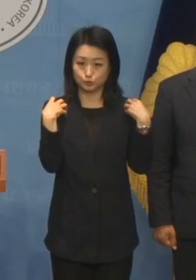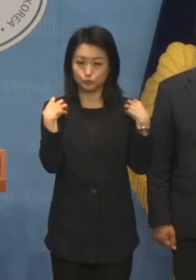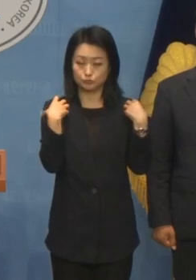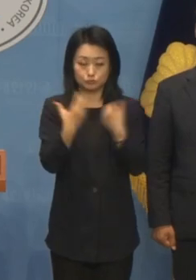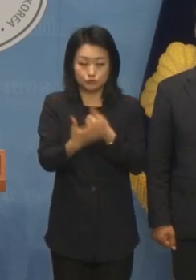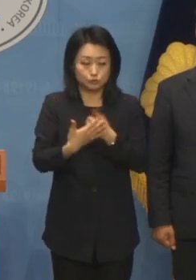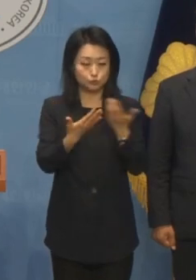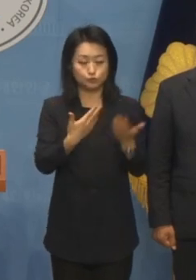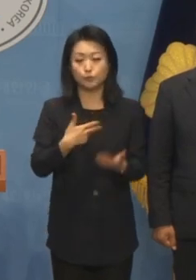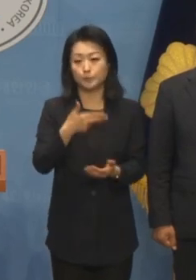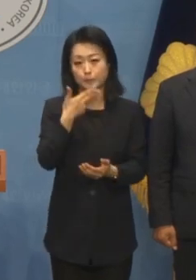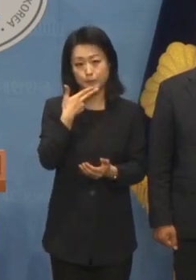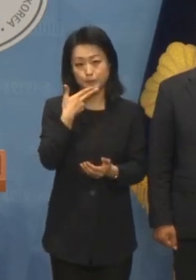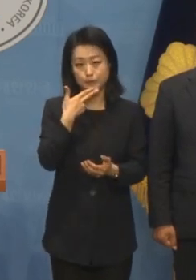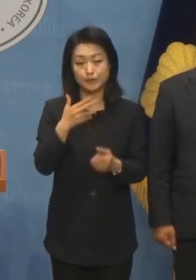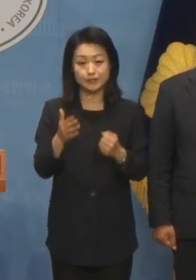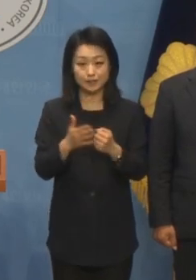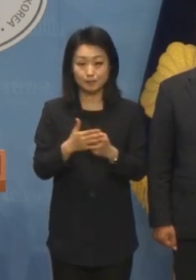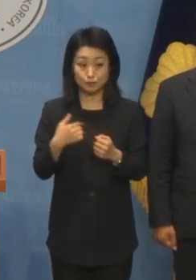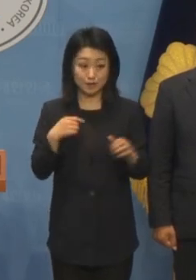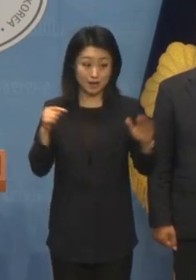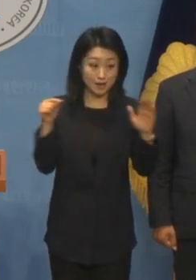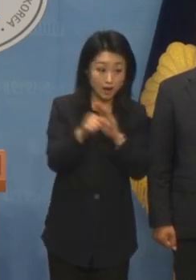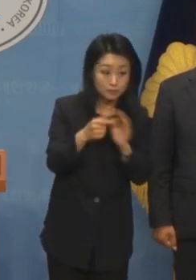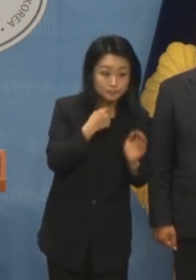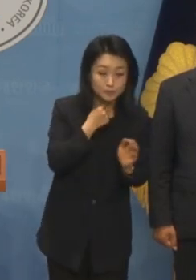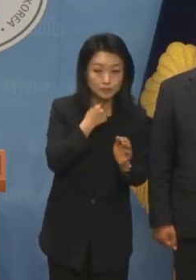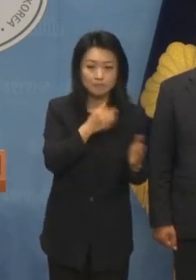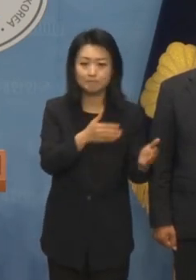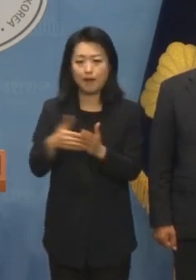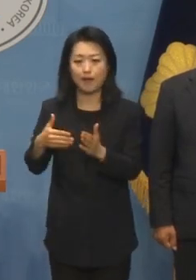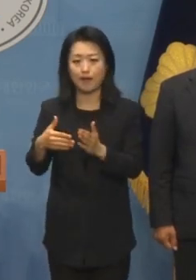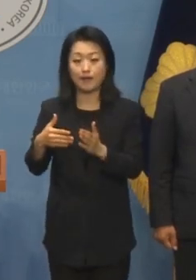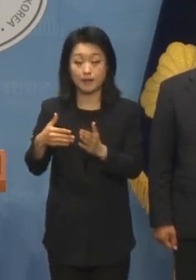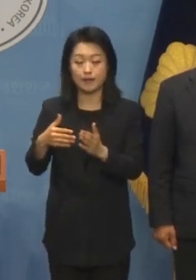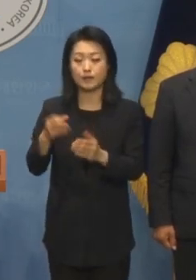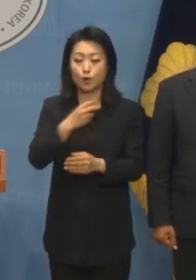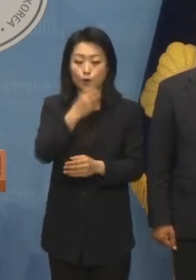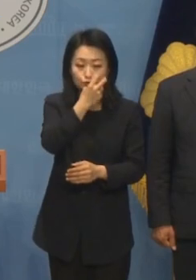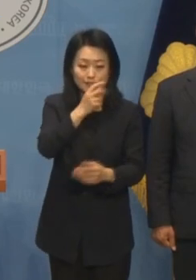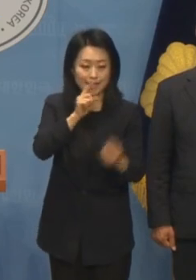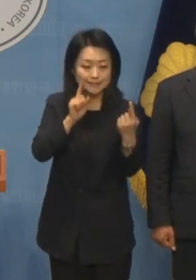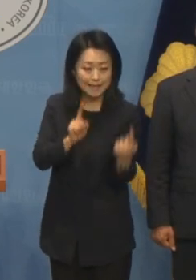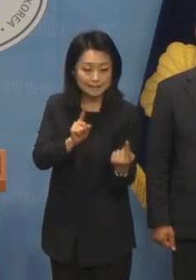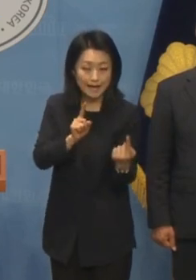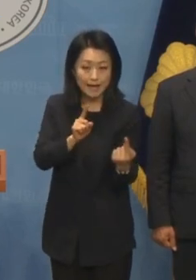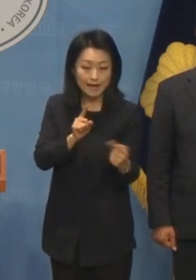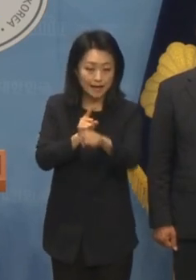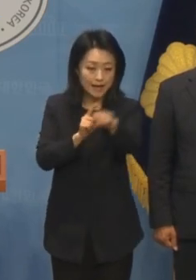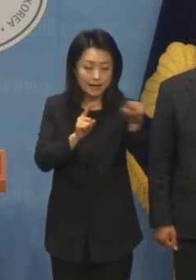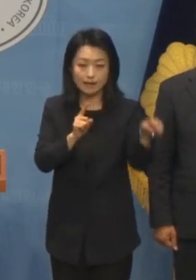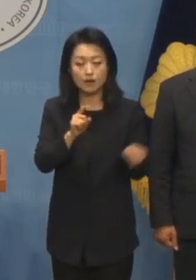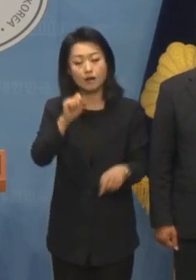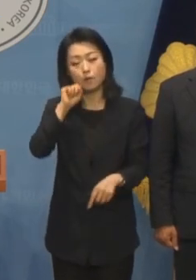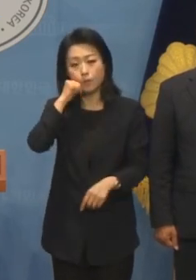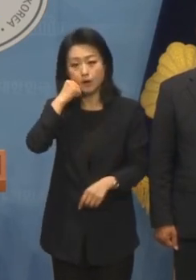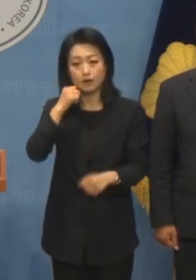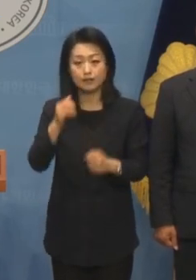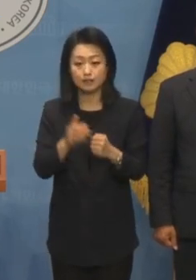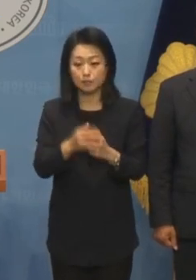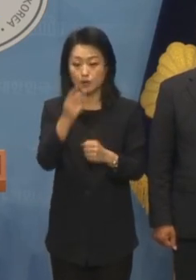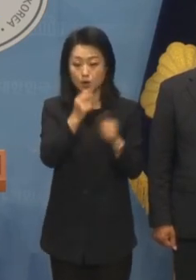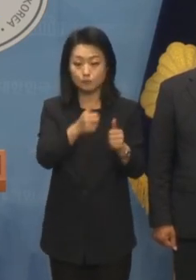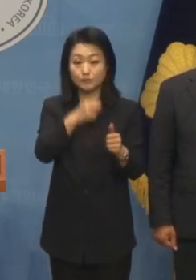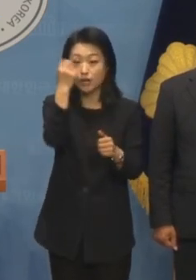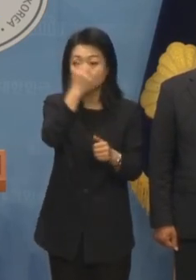않고 있습니다. 이런 상황에서 공수처 수사 대상도 아닌 걸로 판단이 되고 결국 검찰